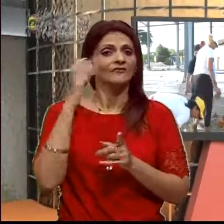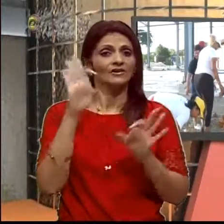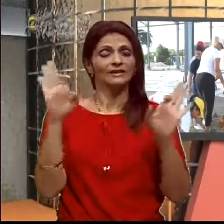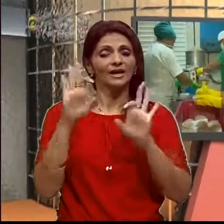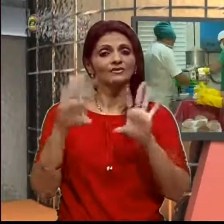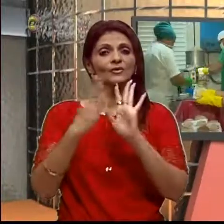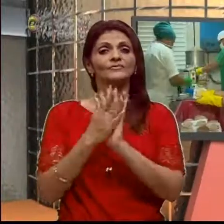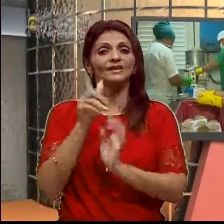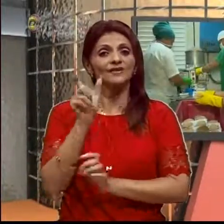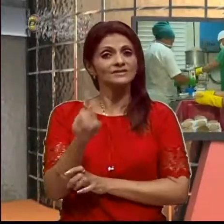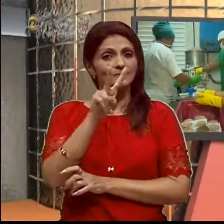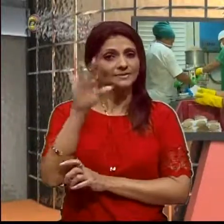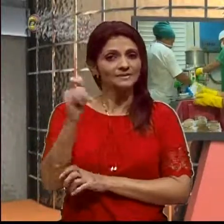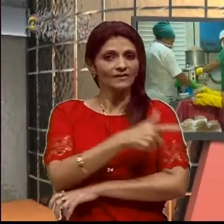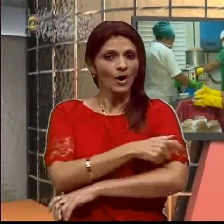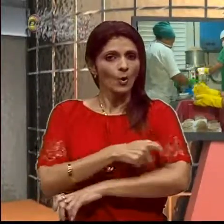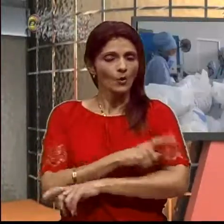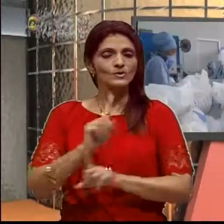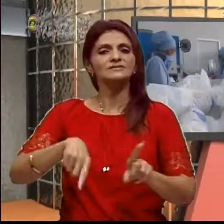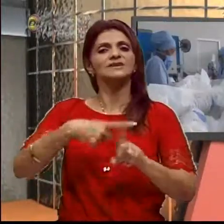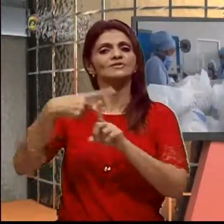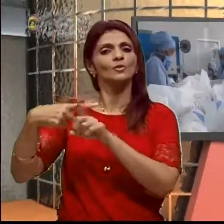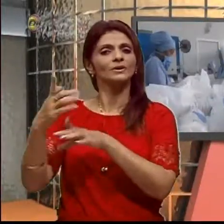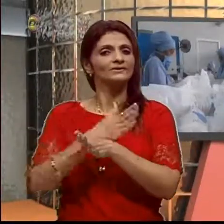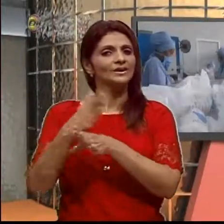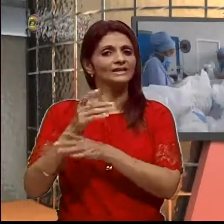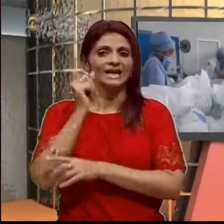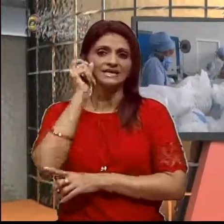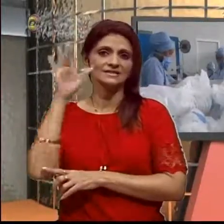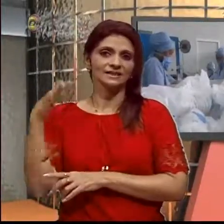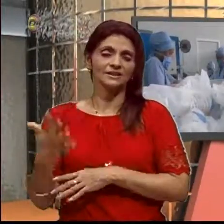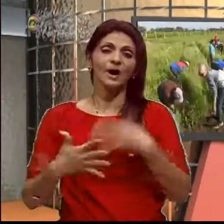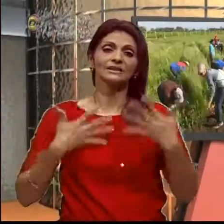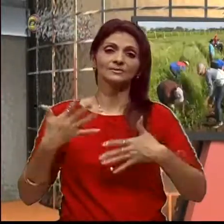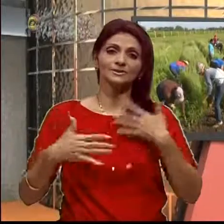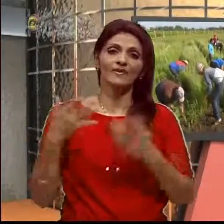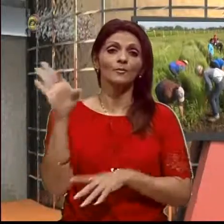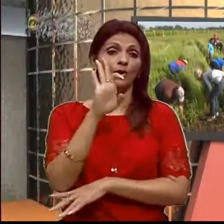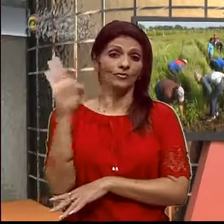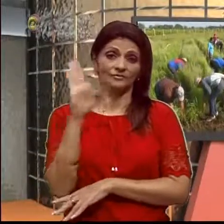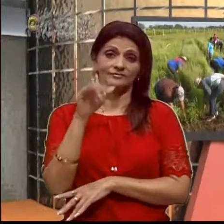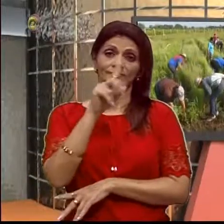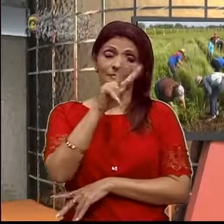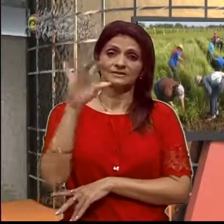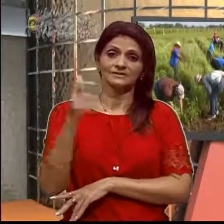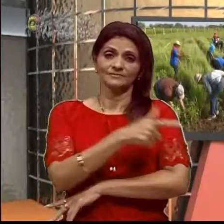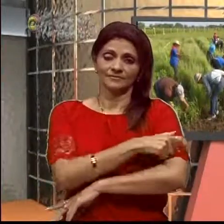suman a las diversas iniciativas y actividades por los festejos en el territorio.